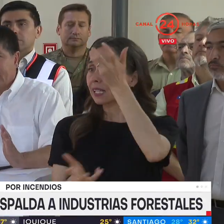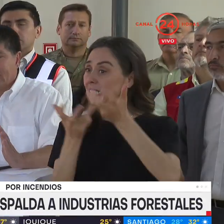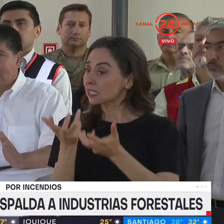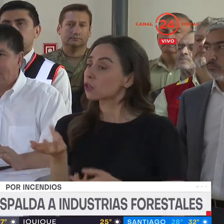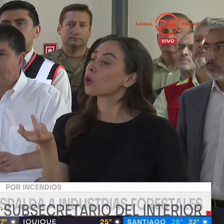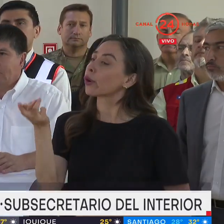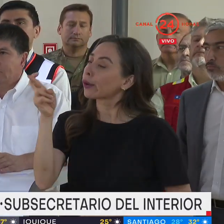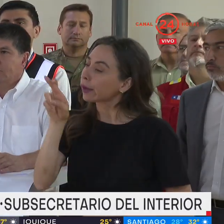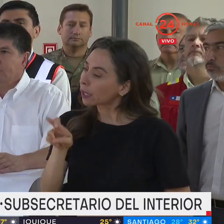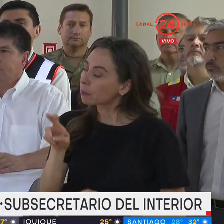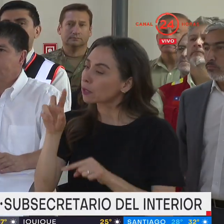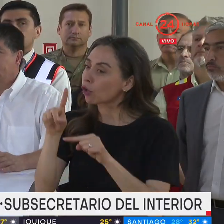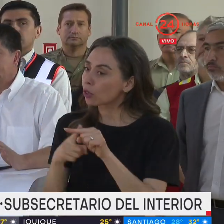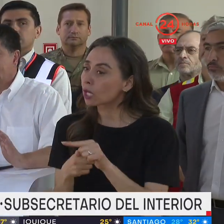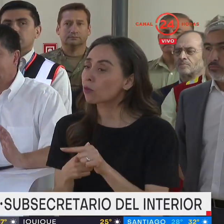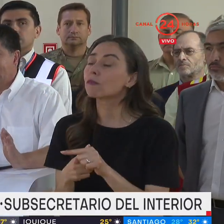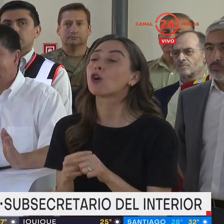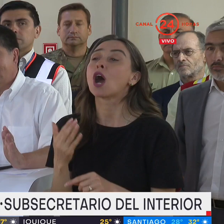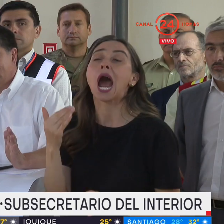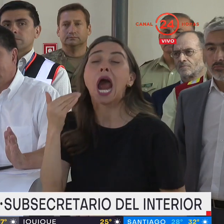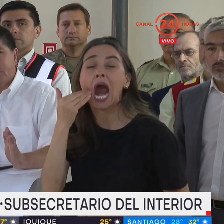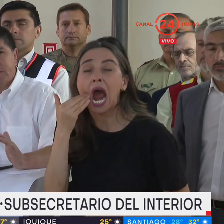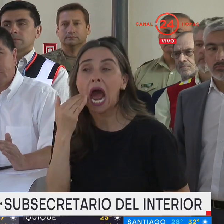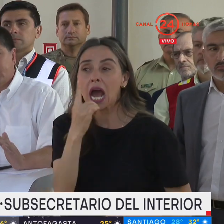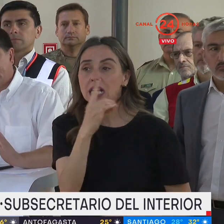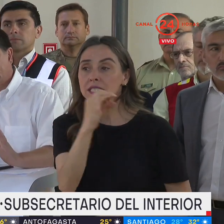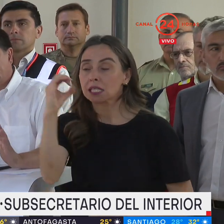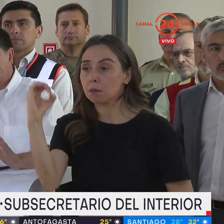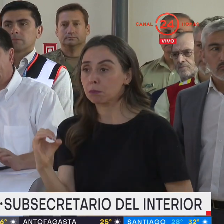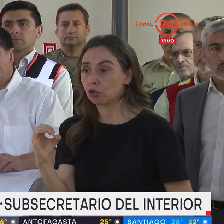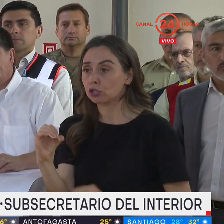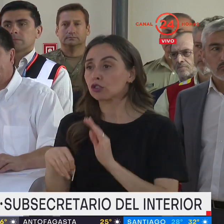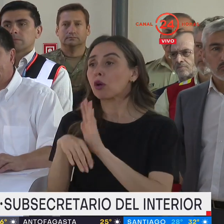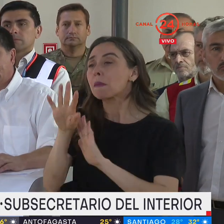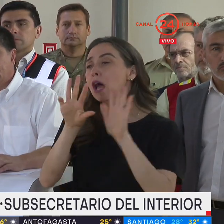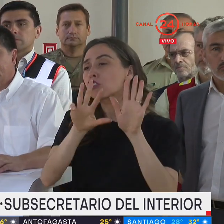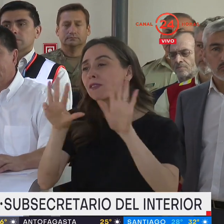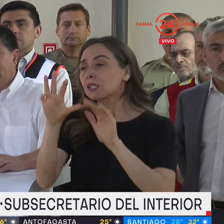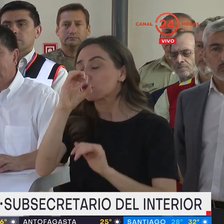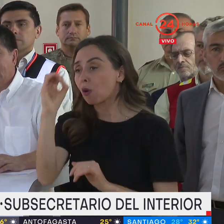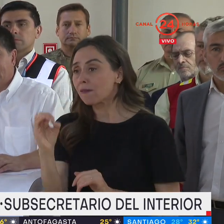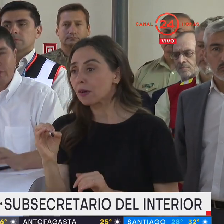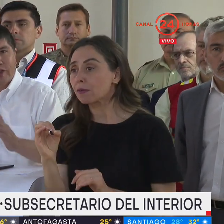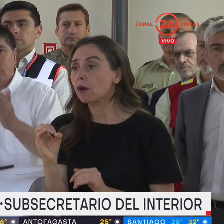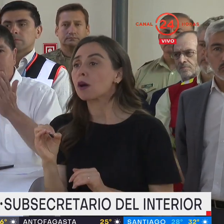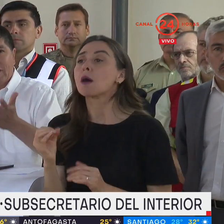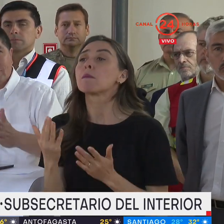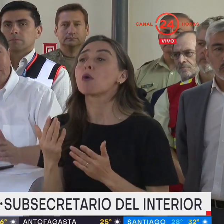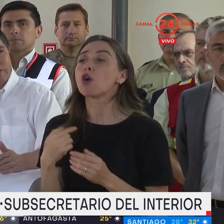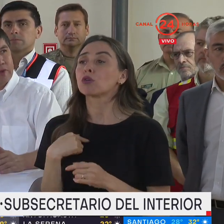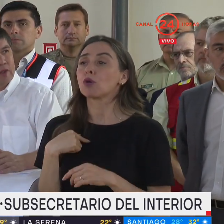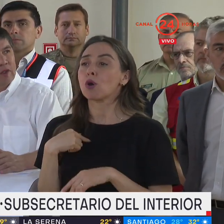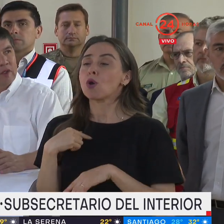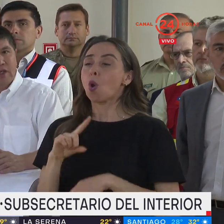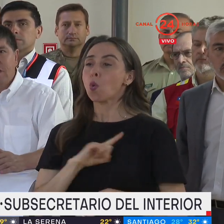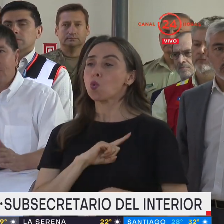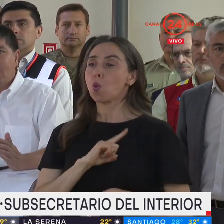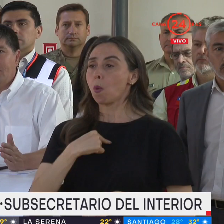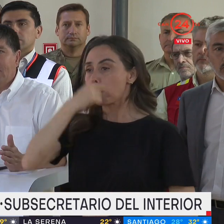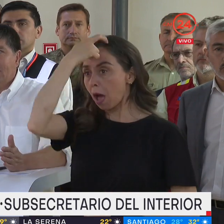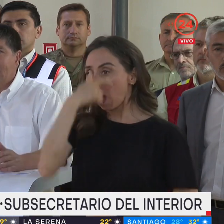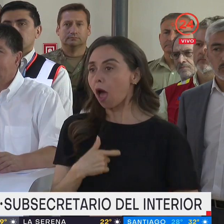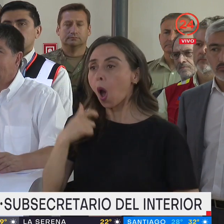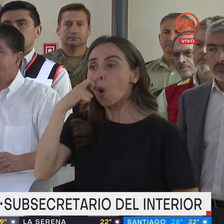quiero volver a reiterarlo, son producidos casi en un 100% o por sobre un 99% por un factor humano.